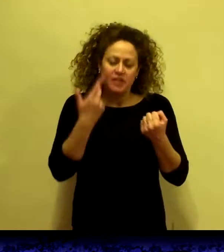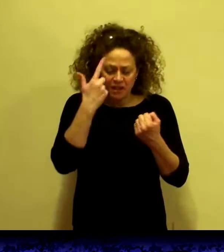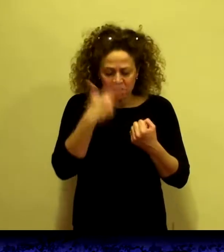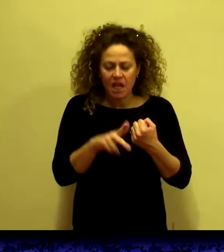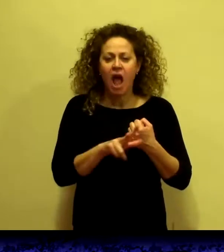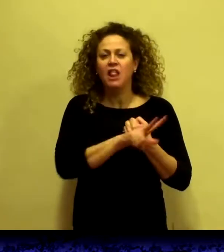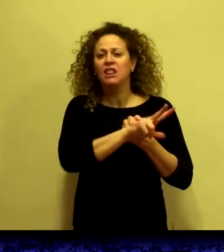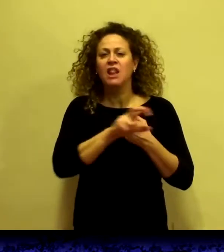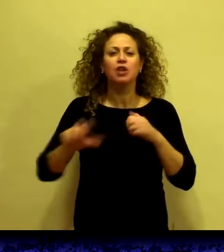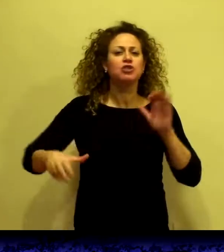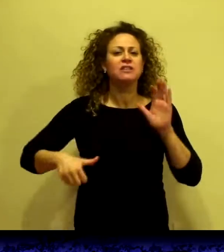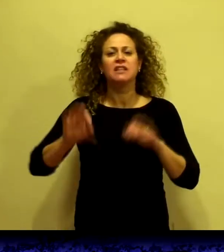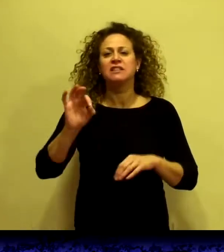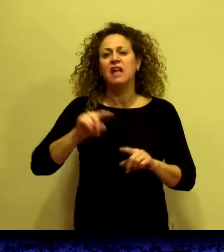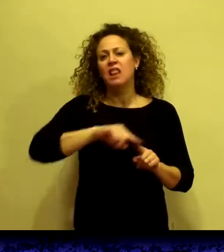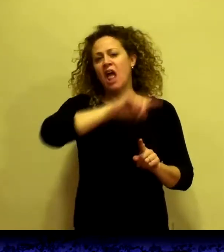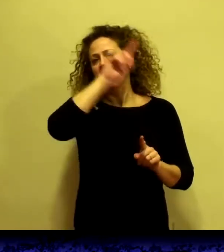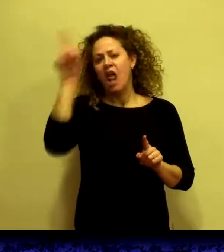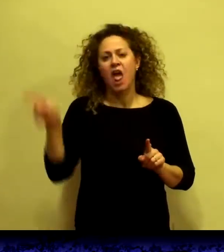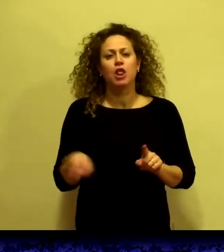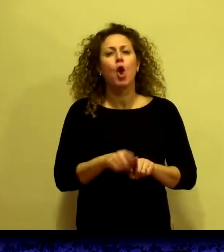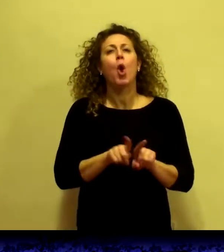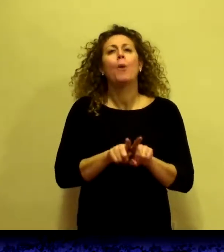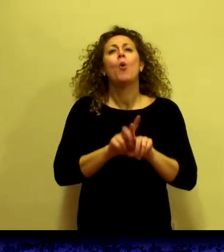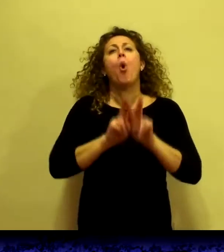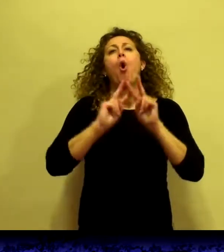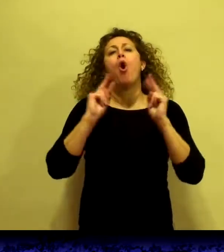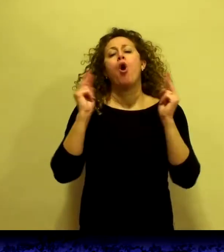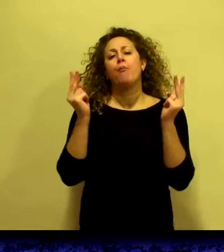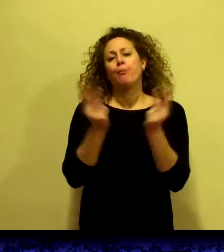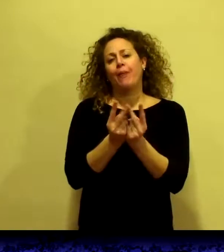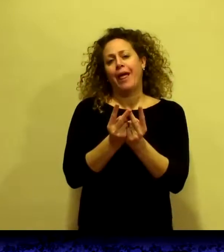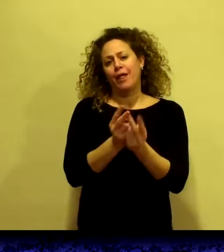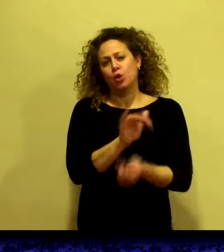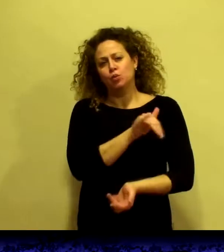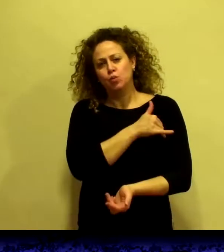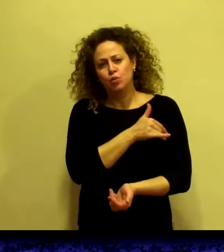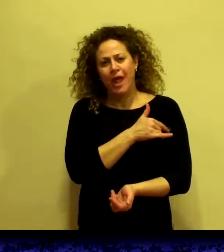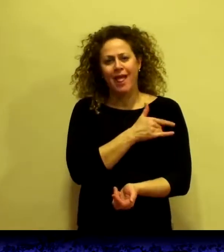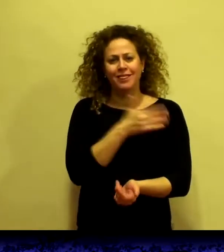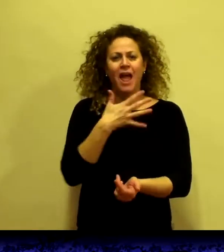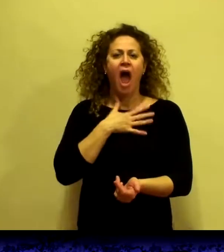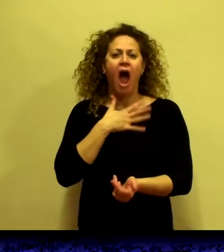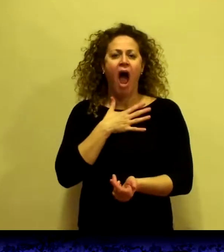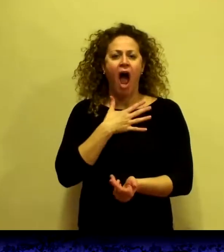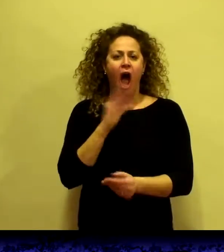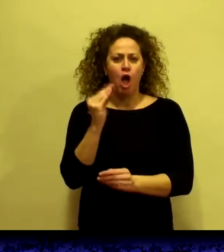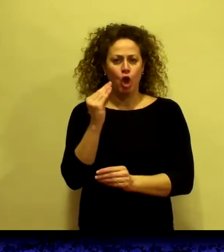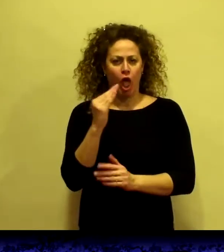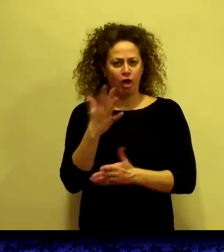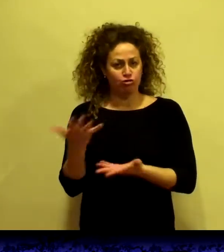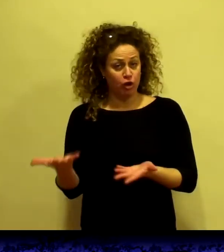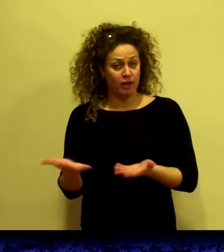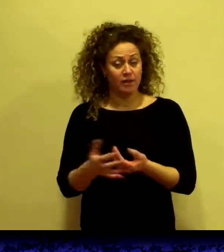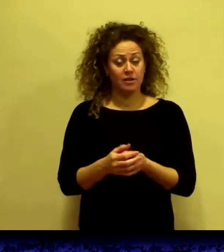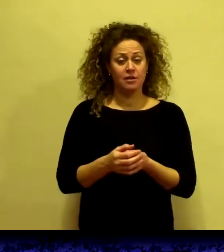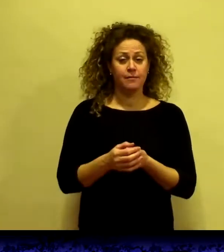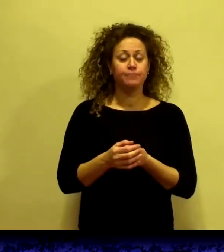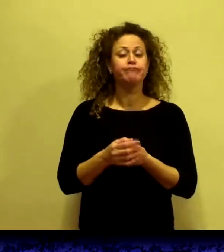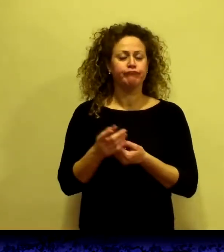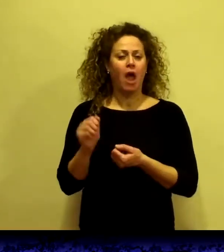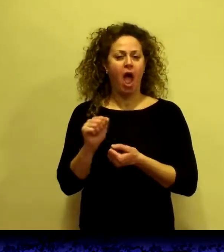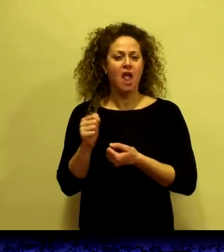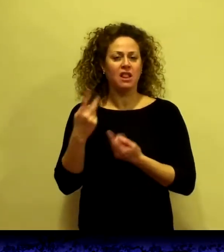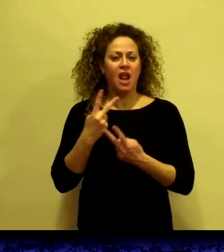360 gradi dei ragazzi, degli adolescenti. Certo, quindi c'è comunque un supporto